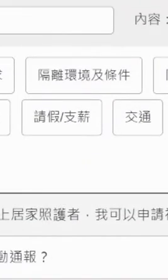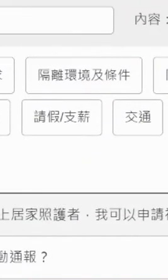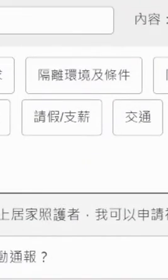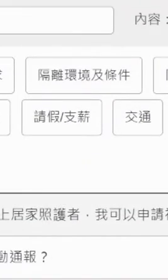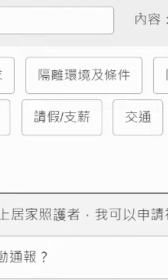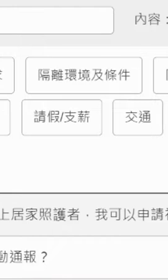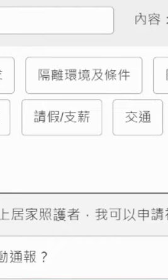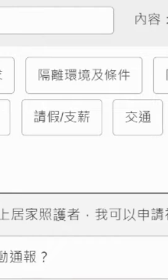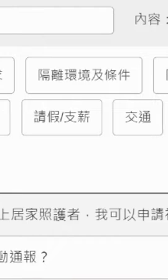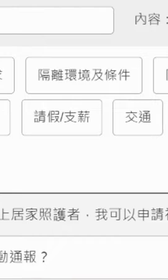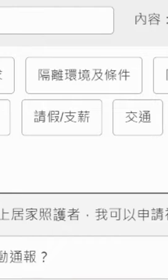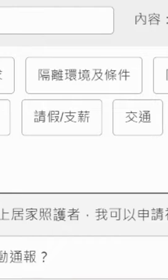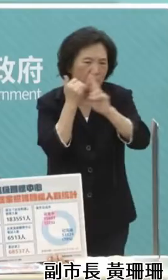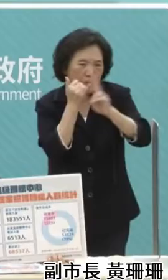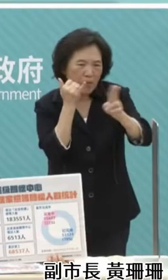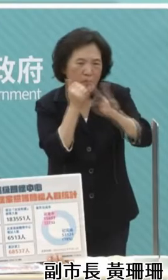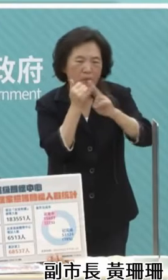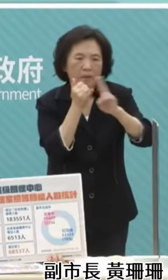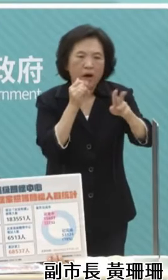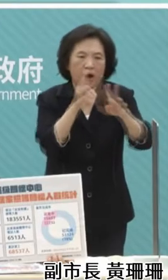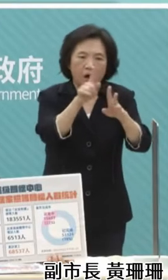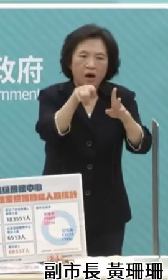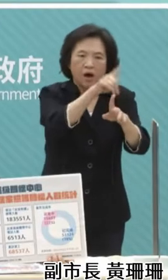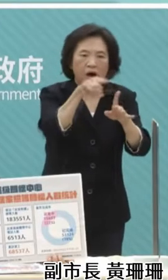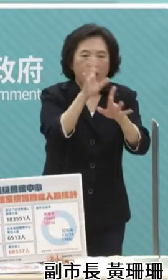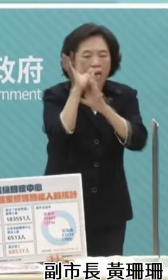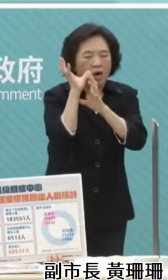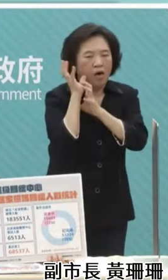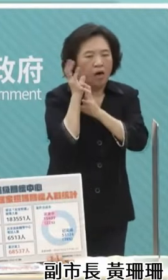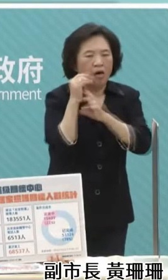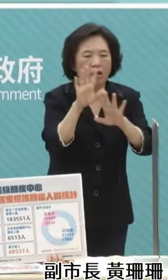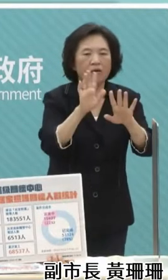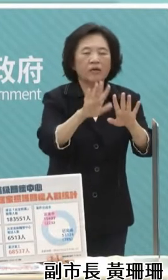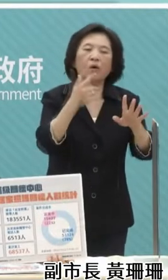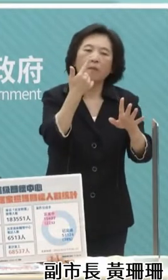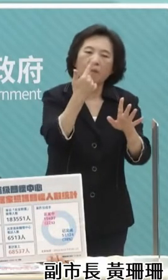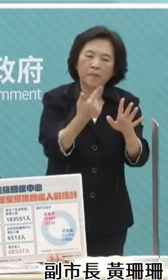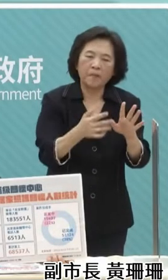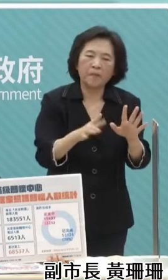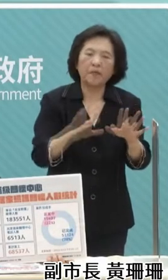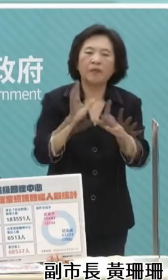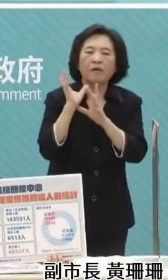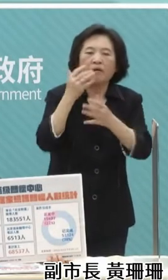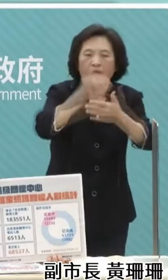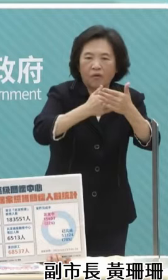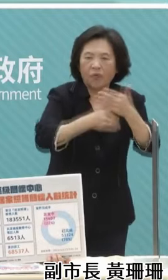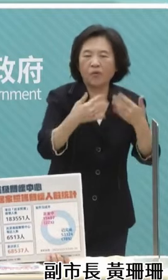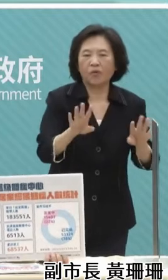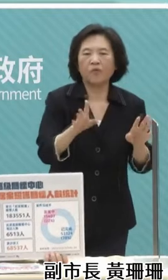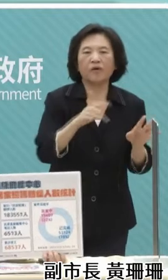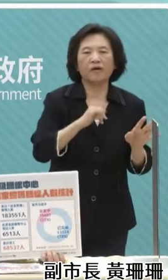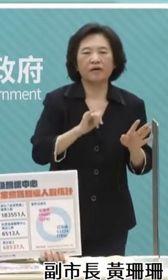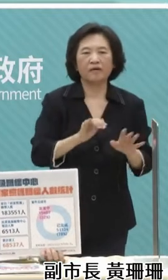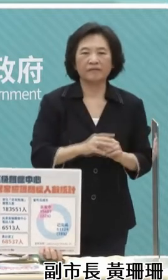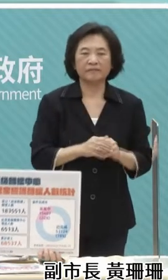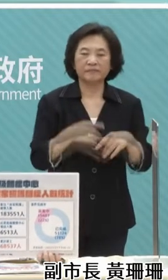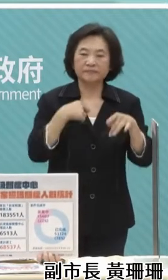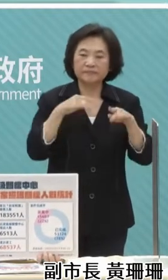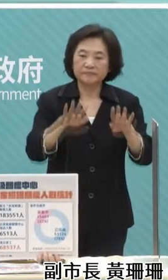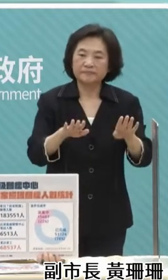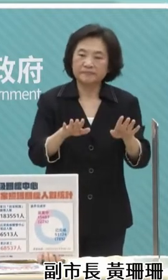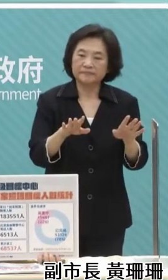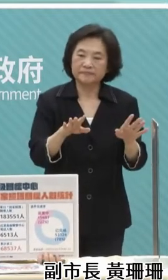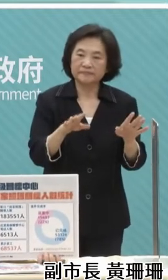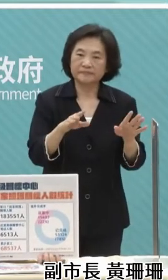很多居家照护关怀的相关的电话，尤其是区级关怀中心电话少了很多。那我们这是我